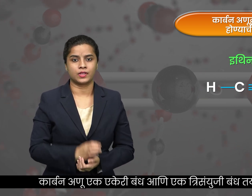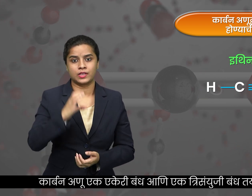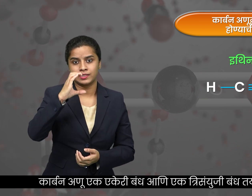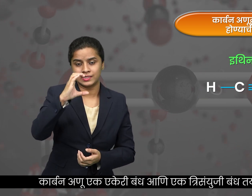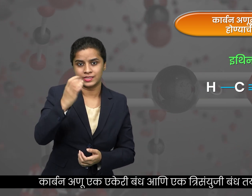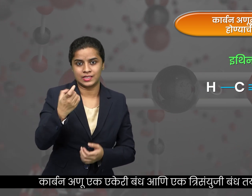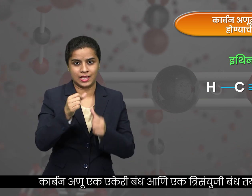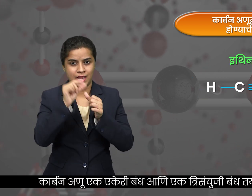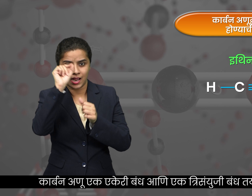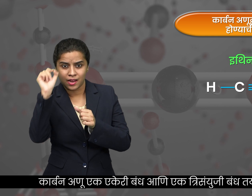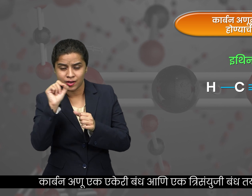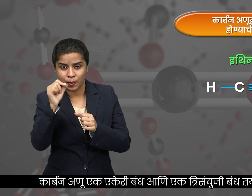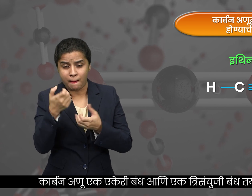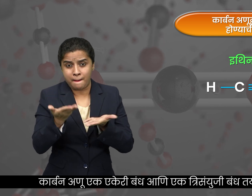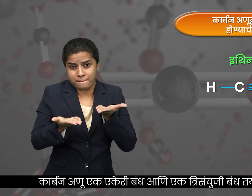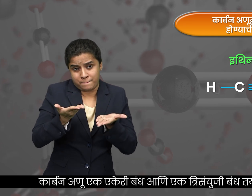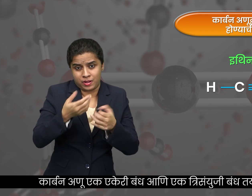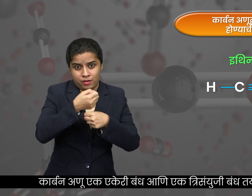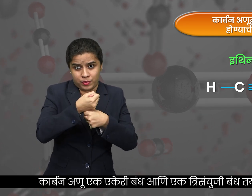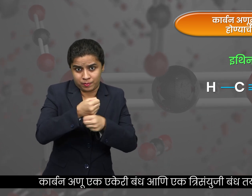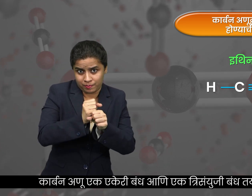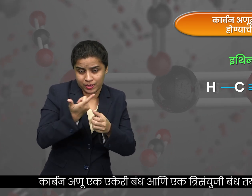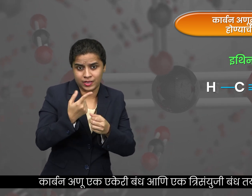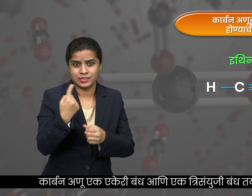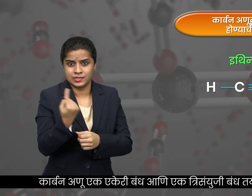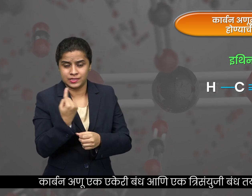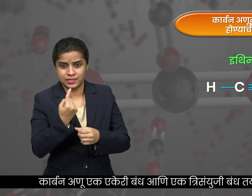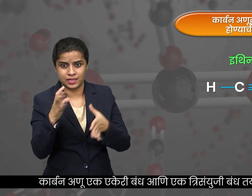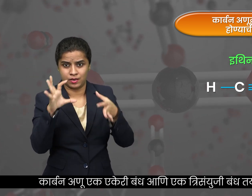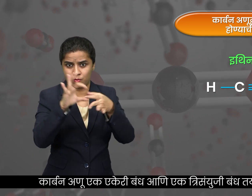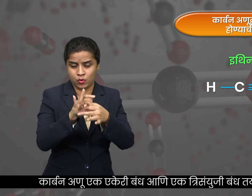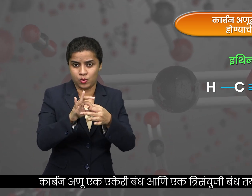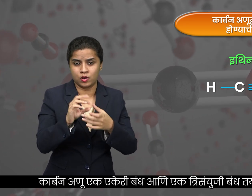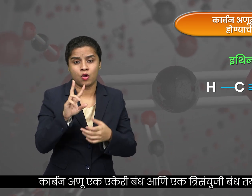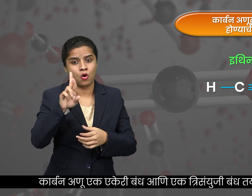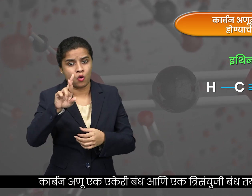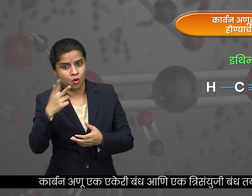कार्बन अणू एक एकेरी बंध आणि एक त्रिसंयोजी बंध तयार करू शकतो।